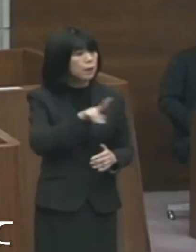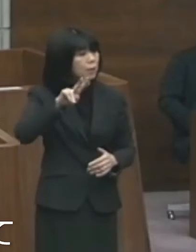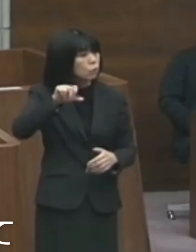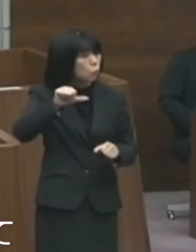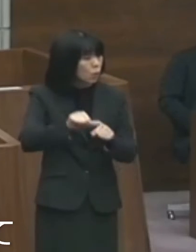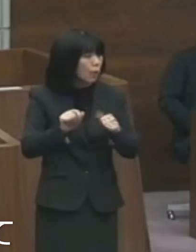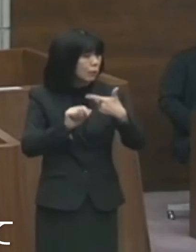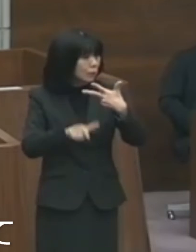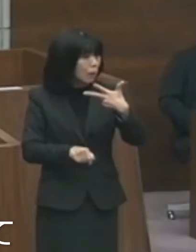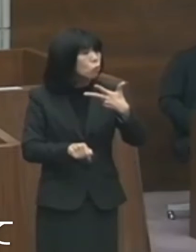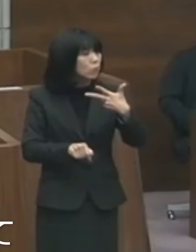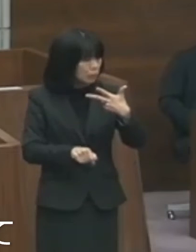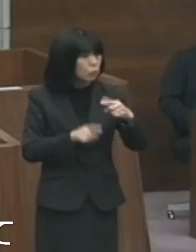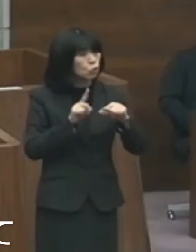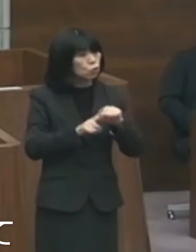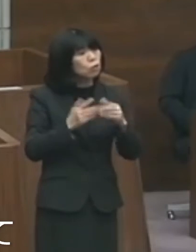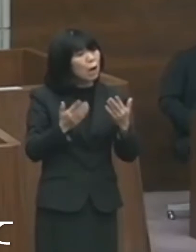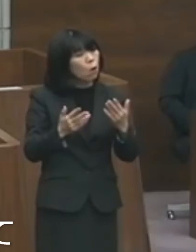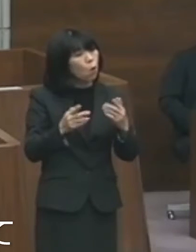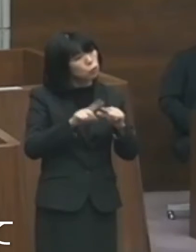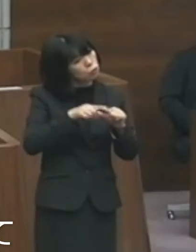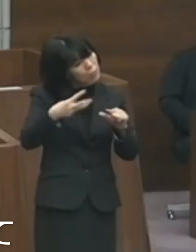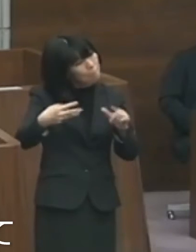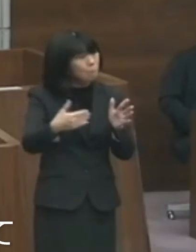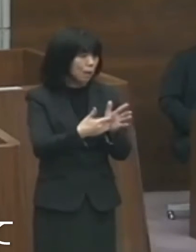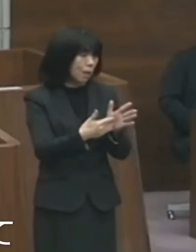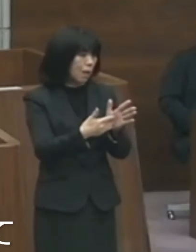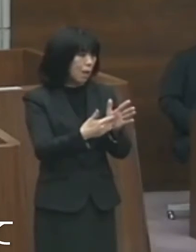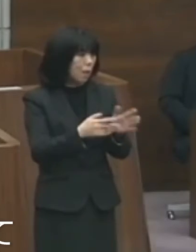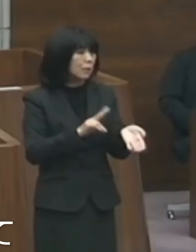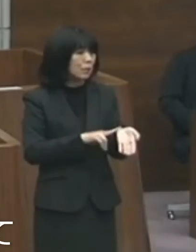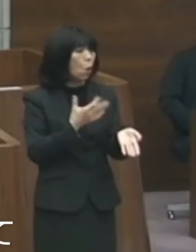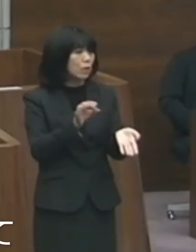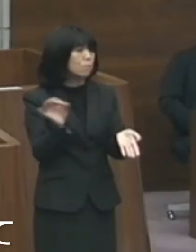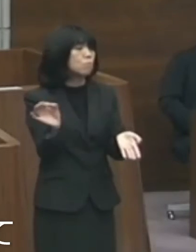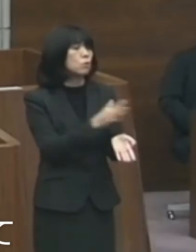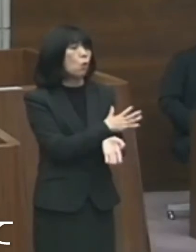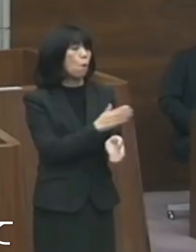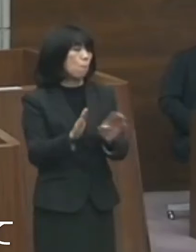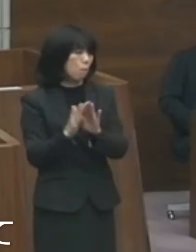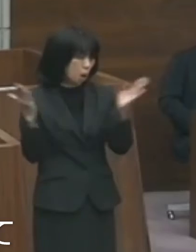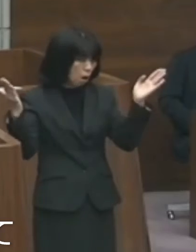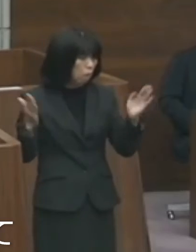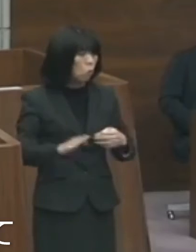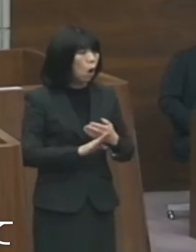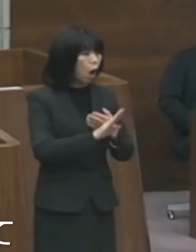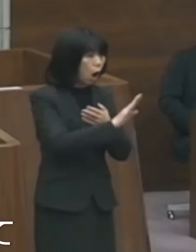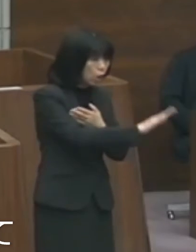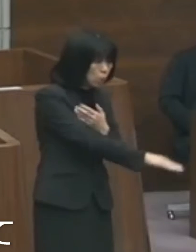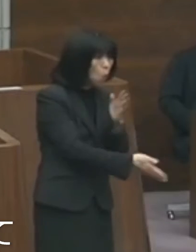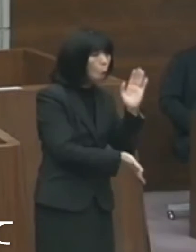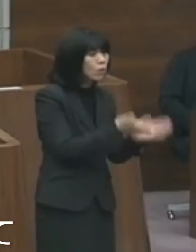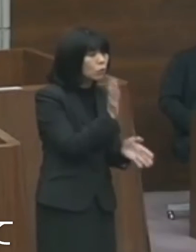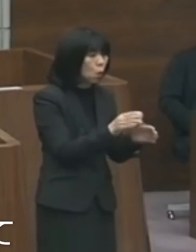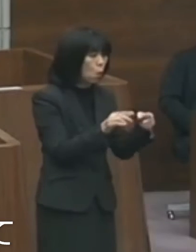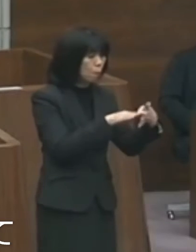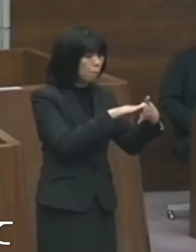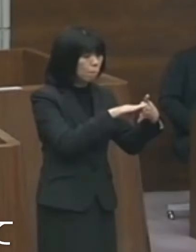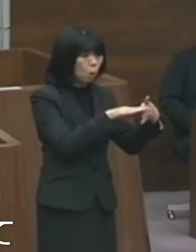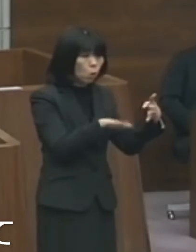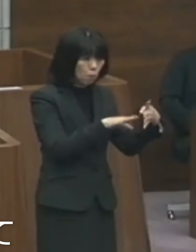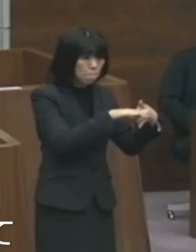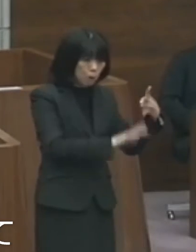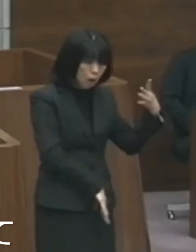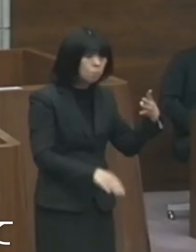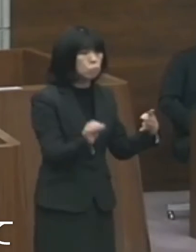年7月に中学校3年生までの医療費の無償化を実施し、その後も保育料の第2子以降の無償化